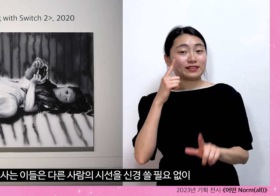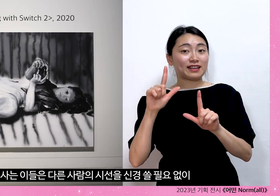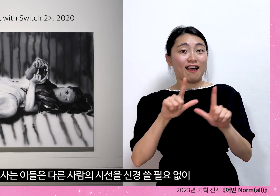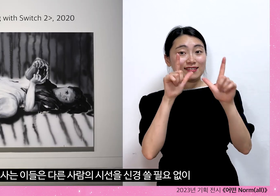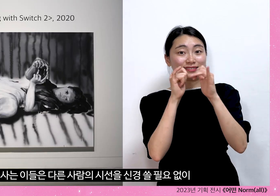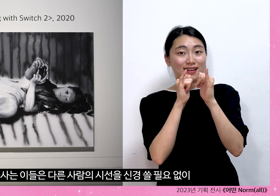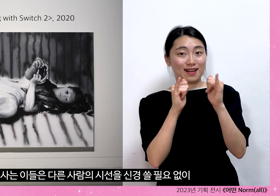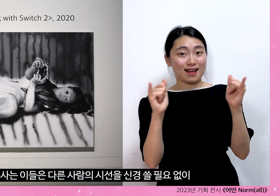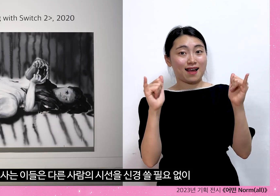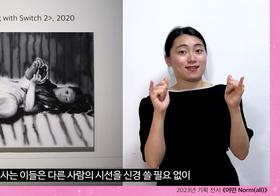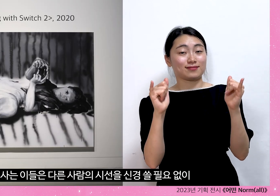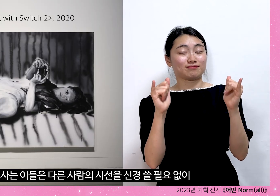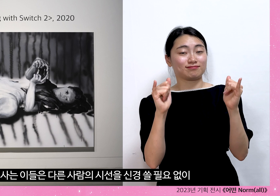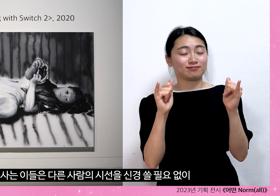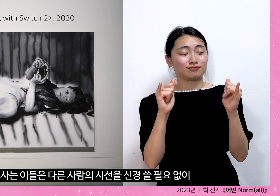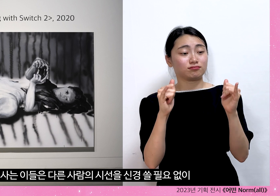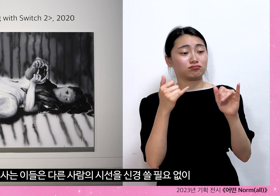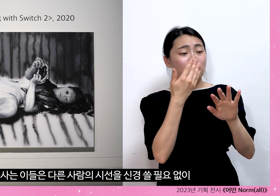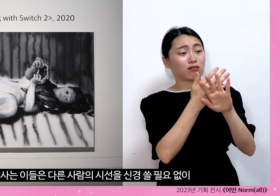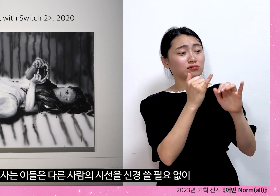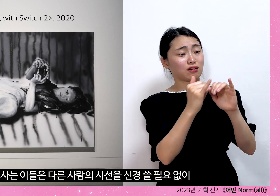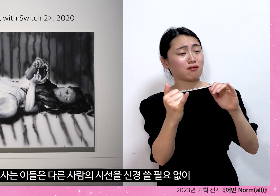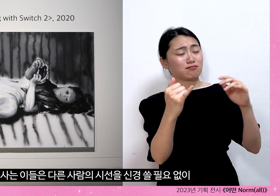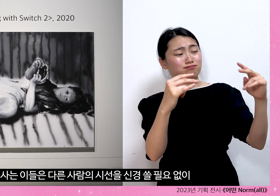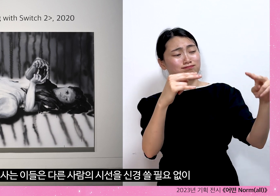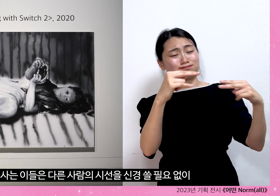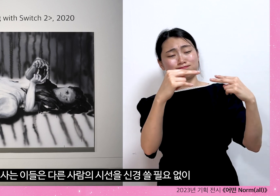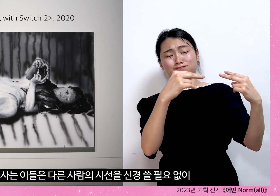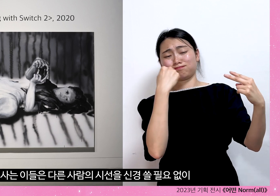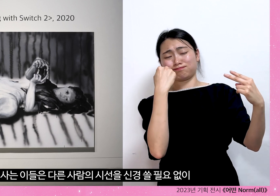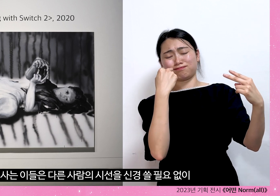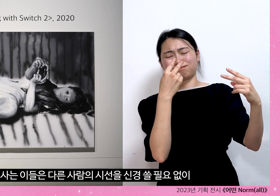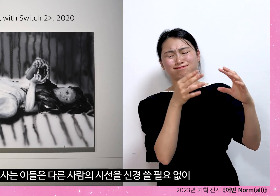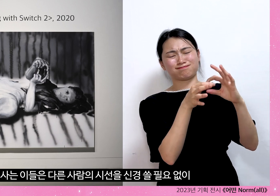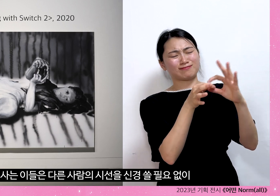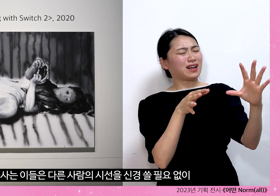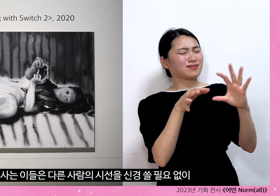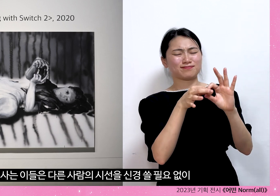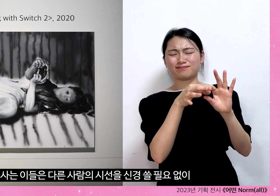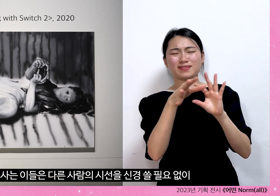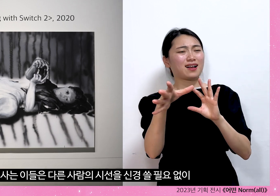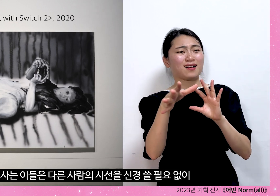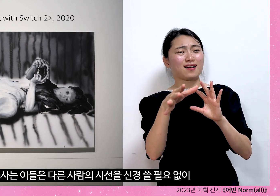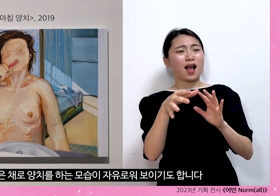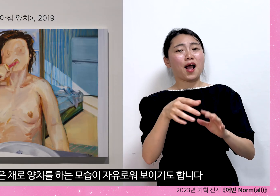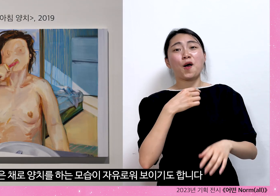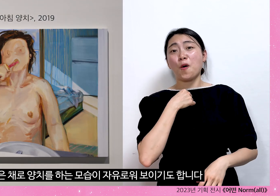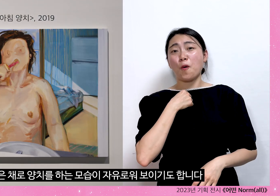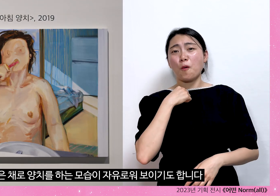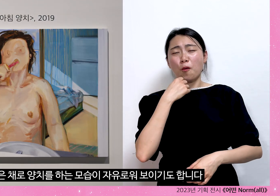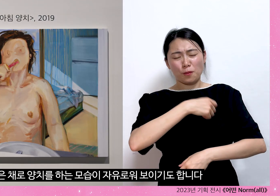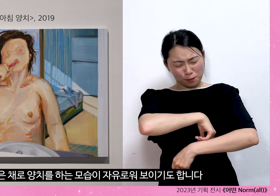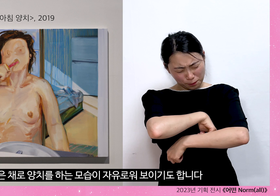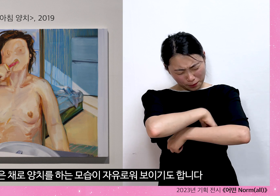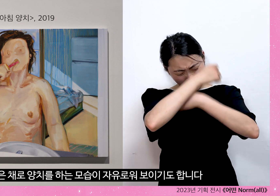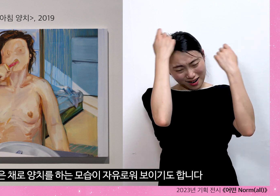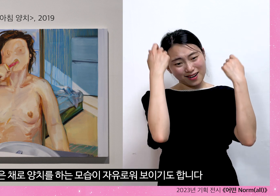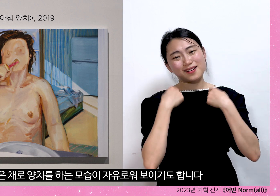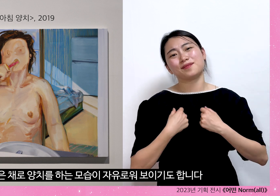혼자 사는 이들은 다른 사람의 시선을 신경 쓸 필요 없이 옷을 벗은